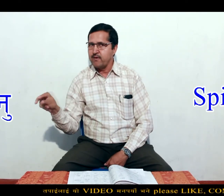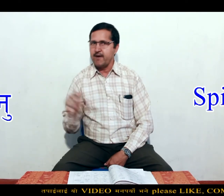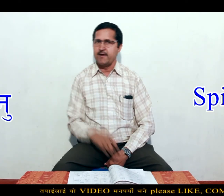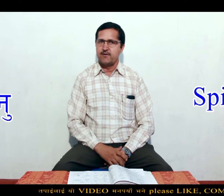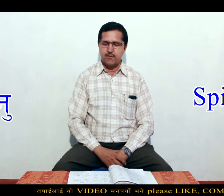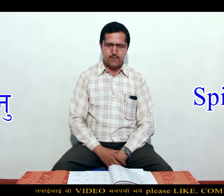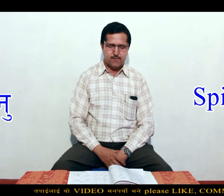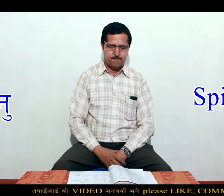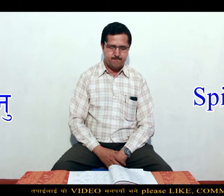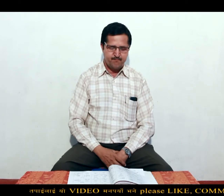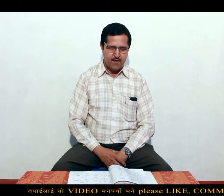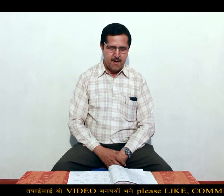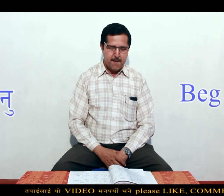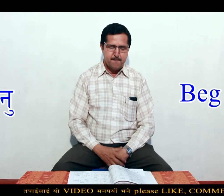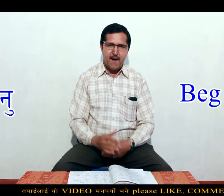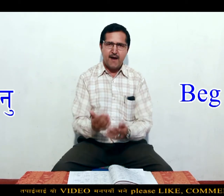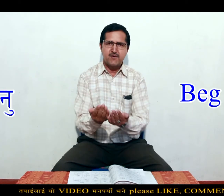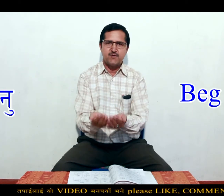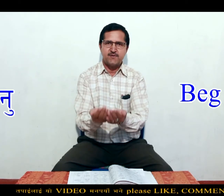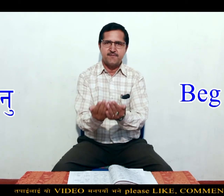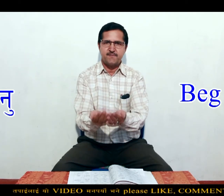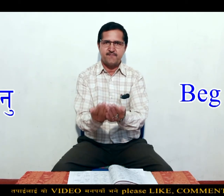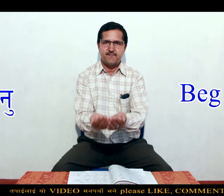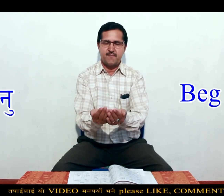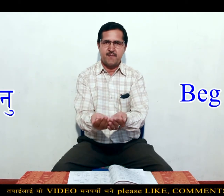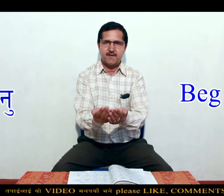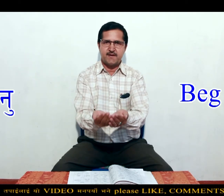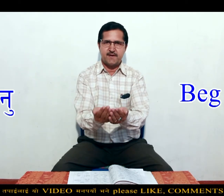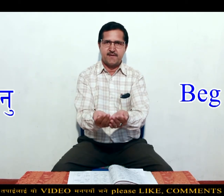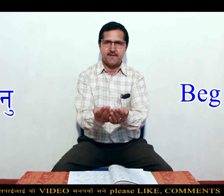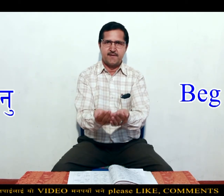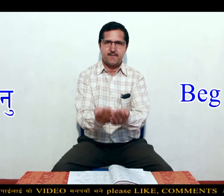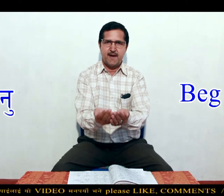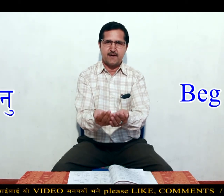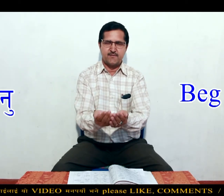गर्ने, थुक्नु, माग्नु, यसरी माग्नु,